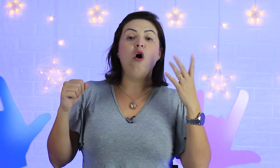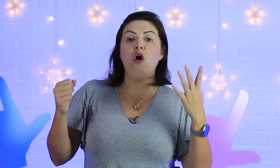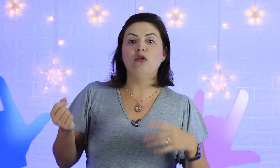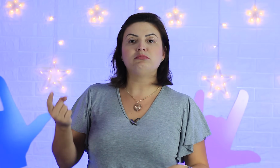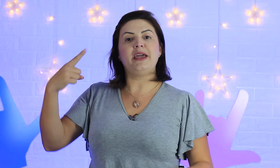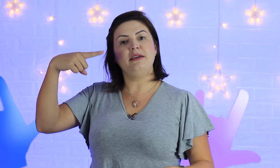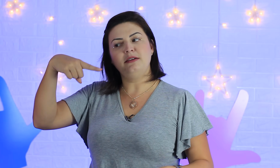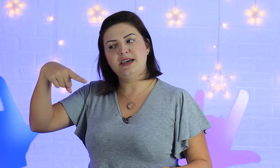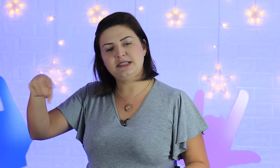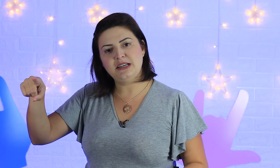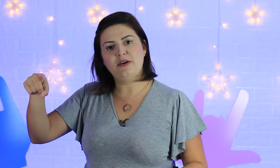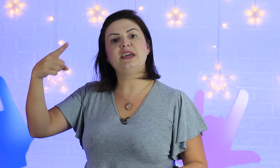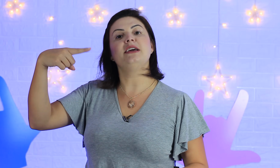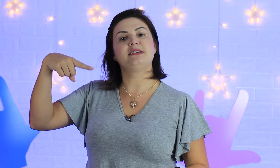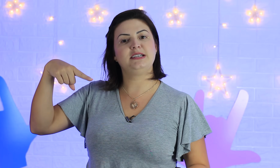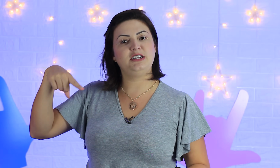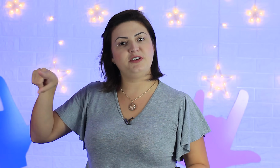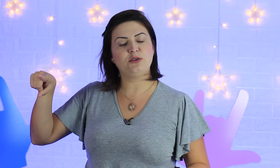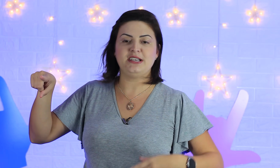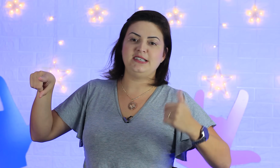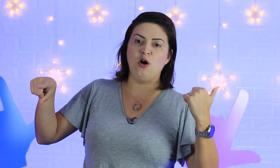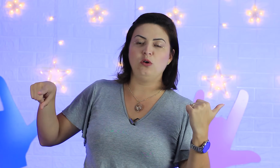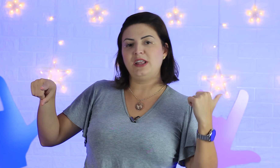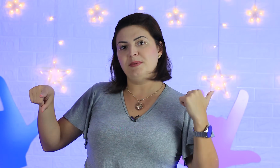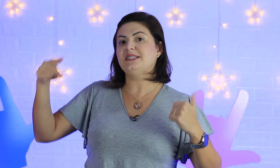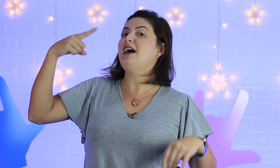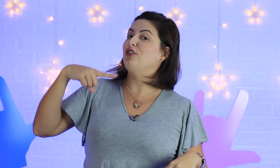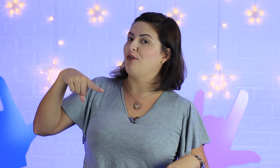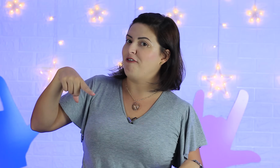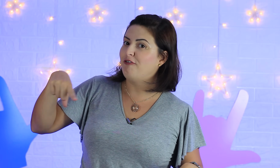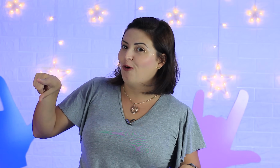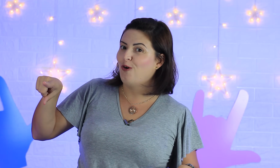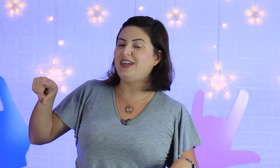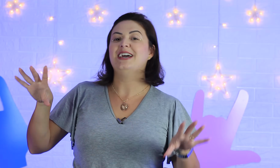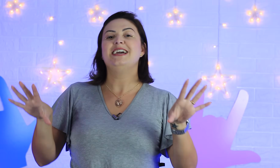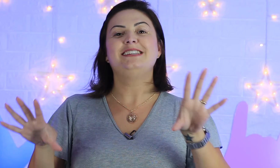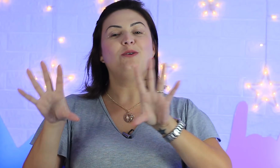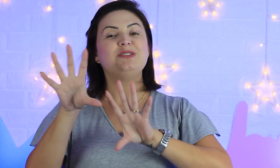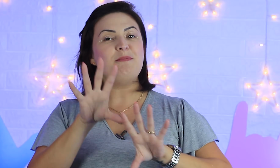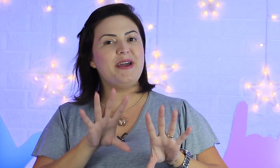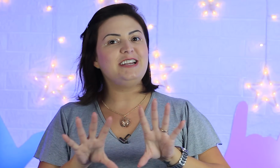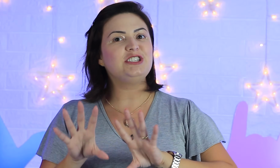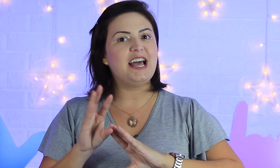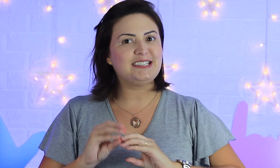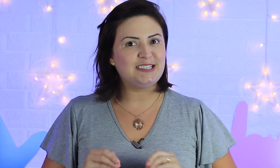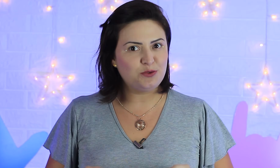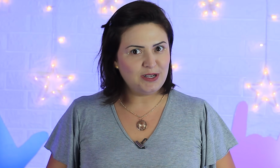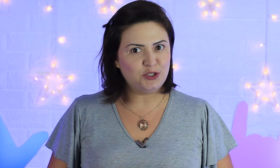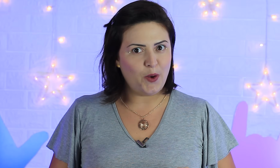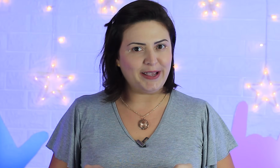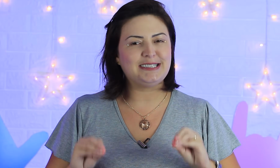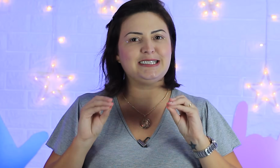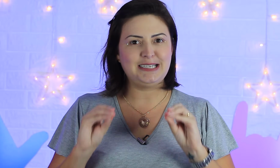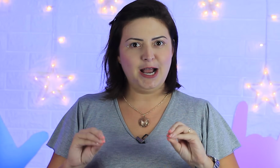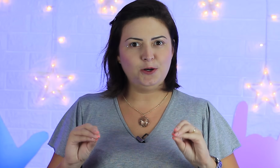ontem. E esse sinal aqui significa o quê? Se é ontem passado. É fui. Então, depende dessas situações, certo?